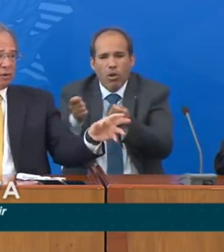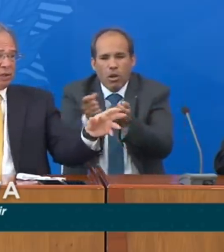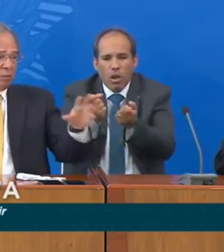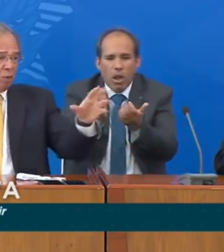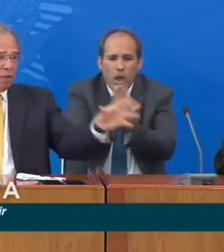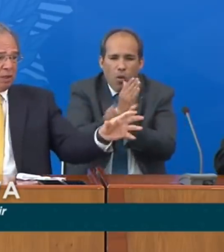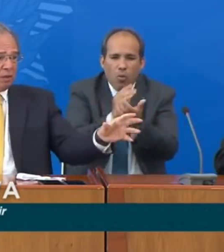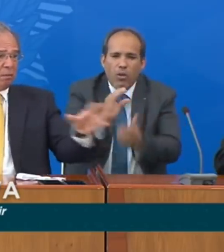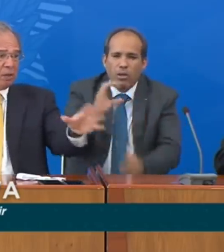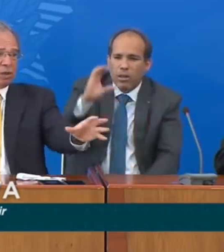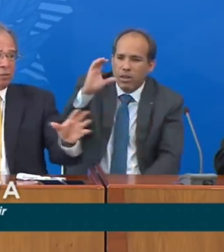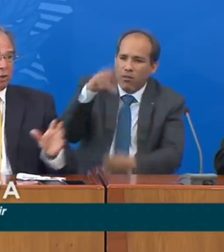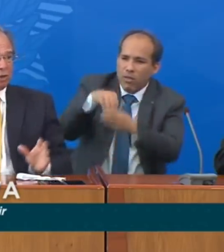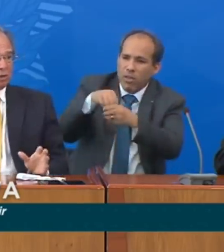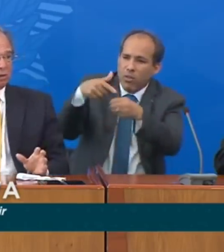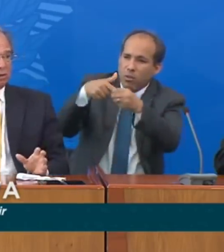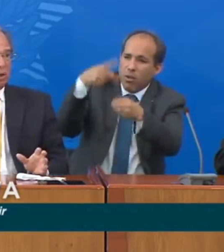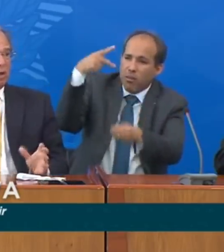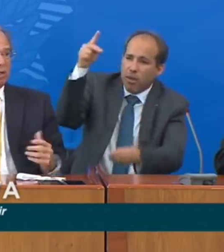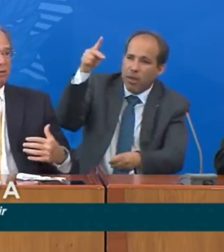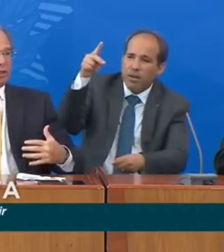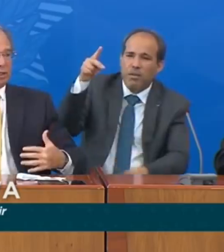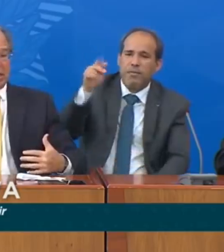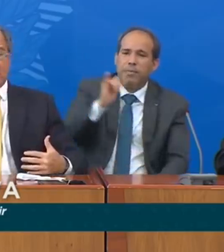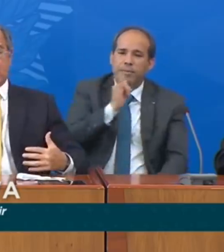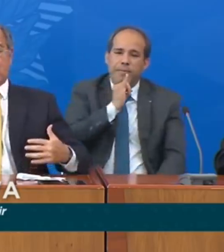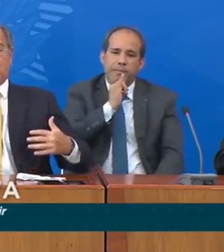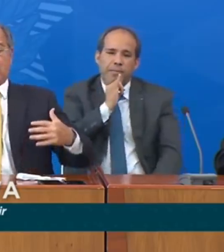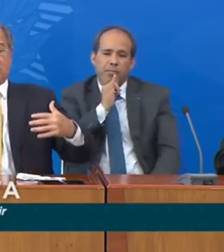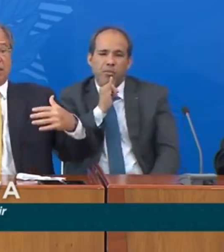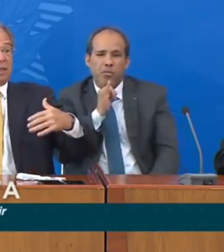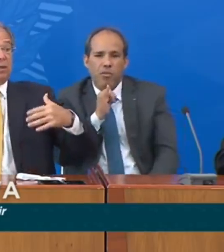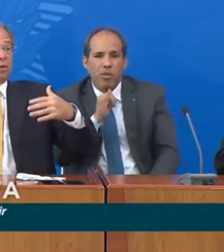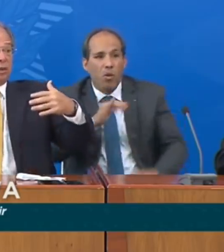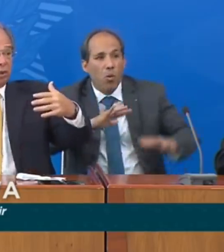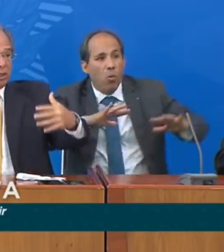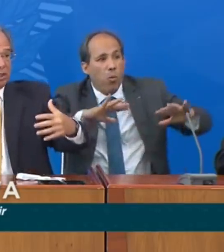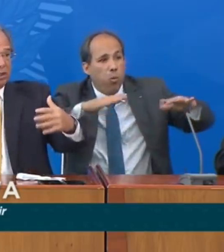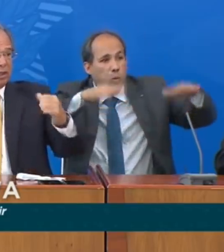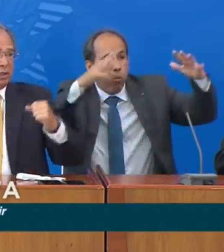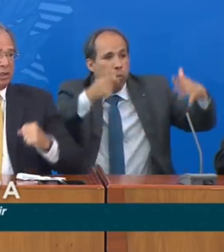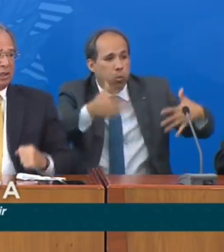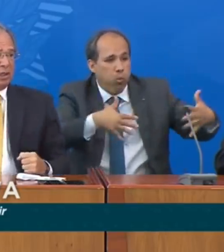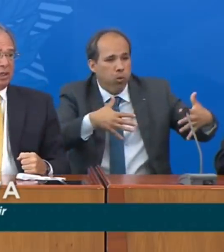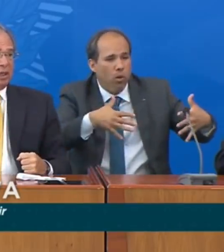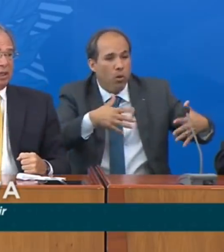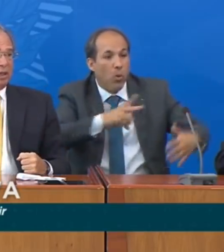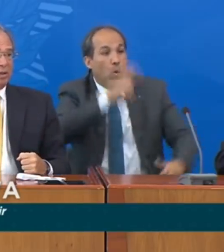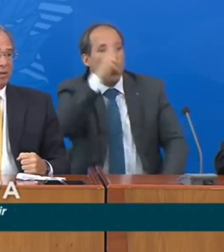centavos na bomba para os caminhoneiros. Então, olha, em vez dessa arrecadação crescer tanto quanto ia crescer,